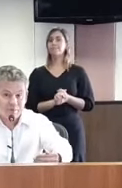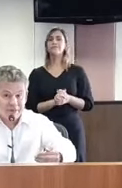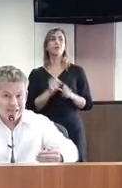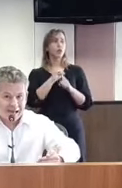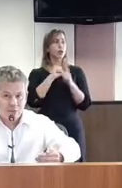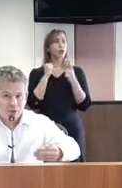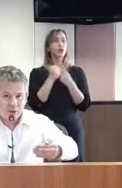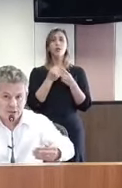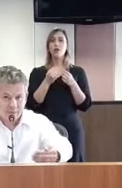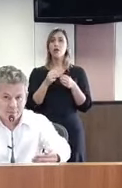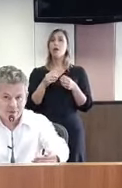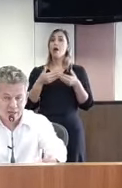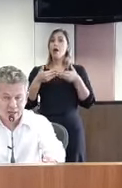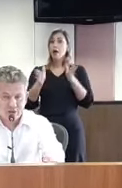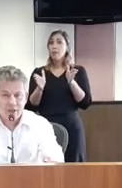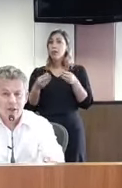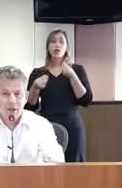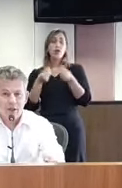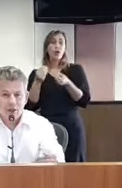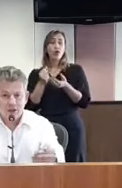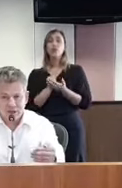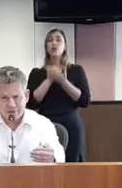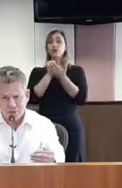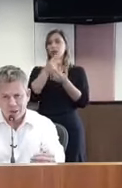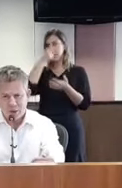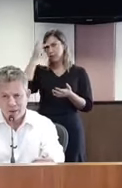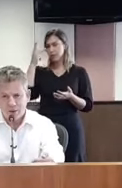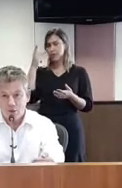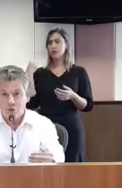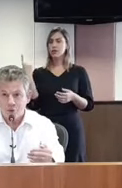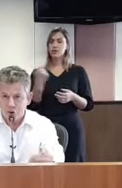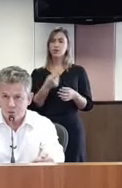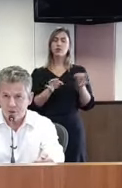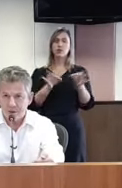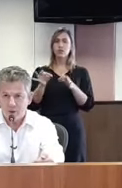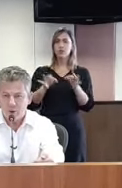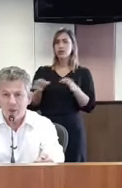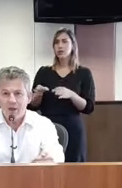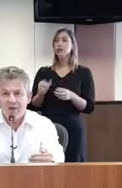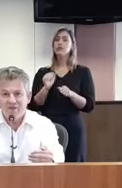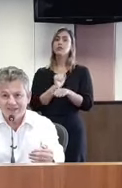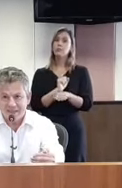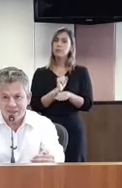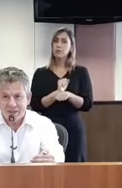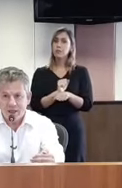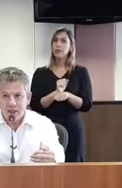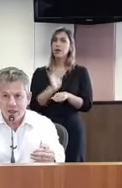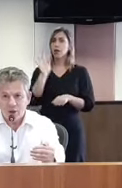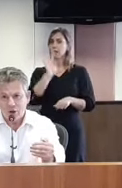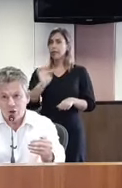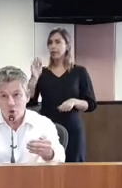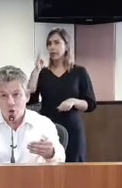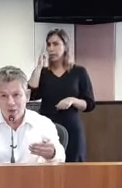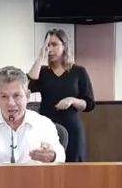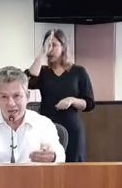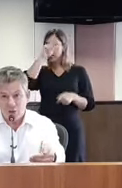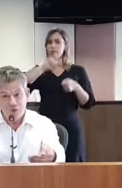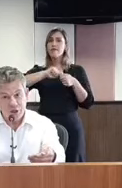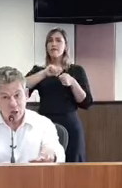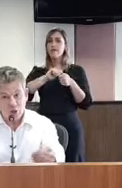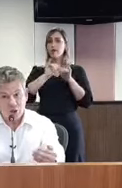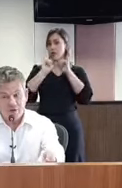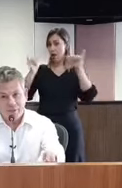social, ampliarmos a nossa capacidade. Nós estávamos aguardando o governo federal fazer o seu